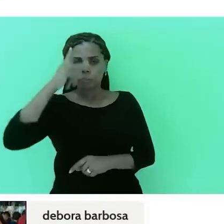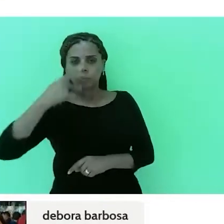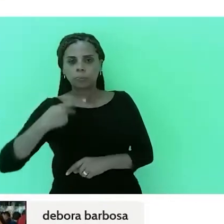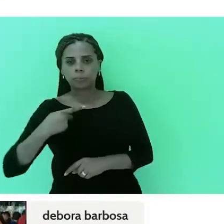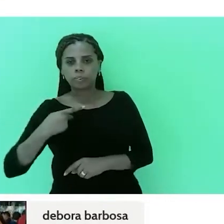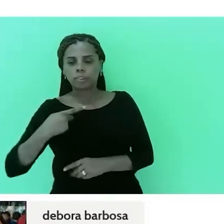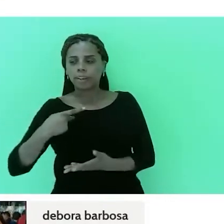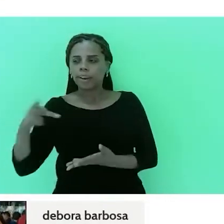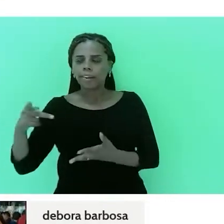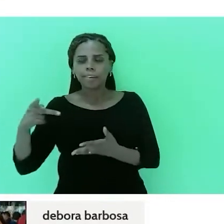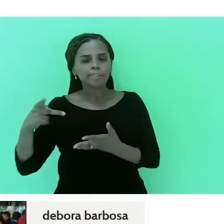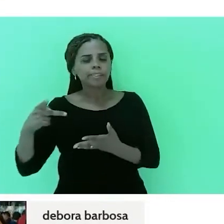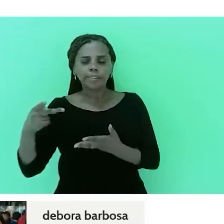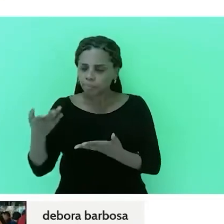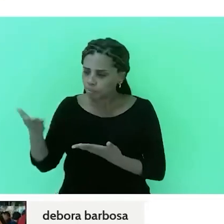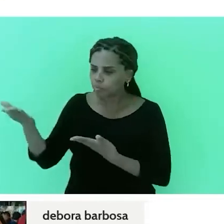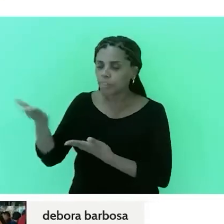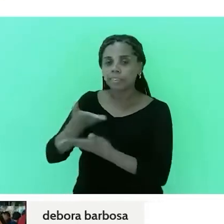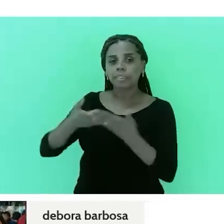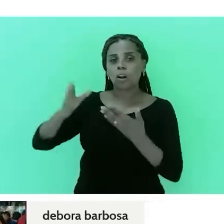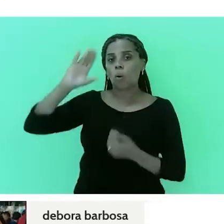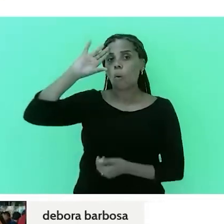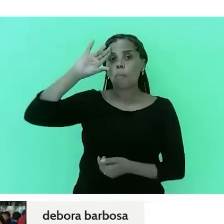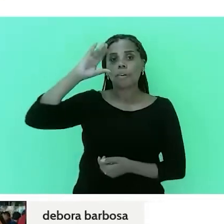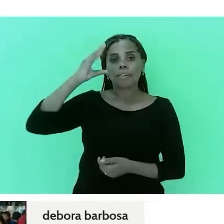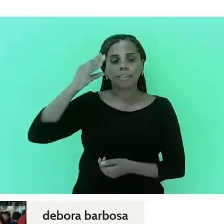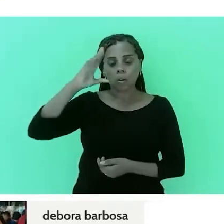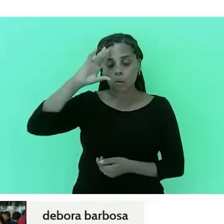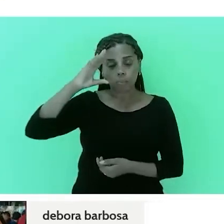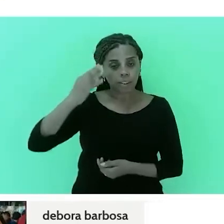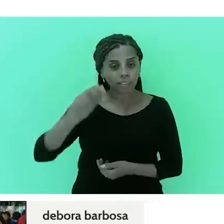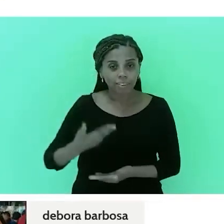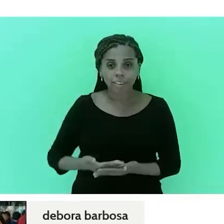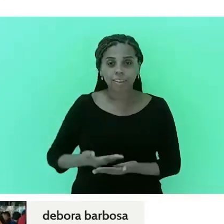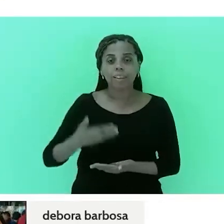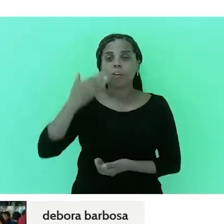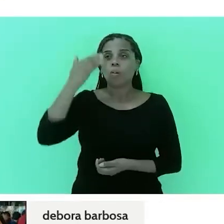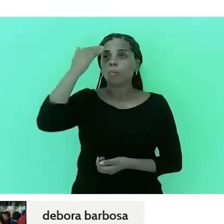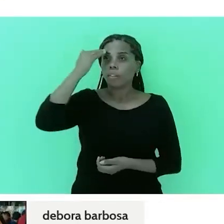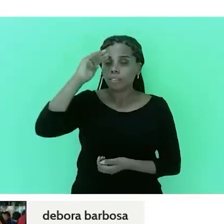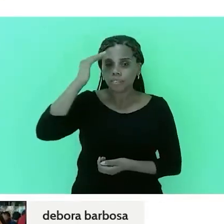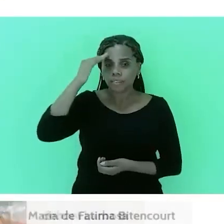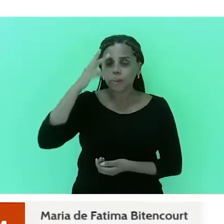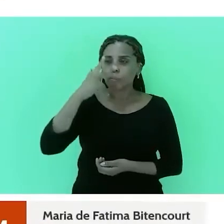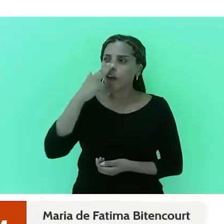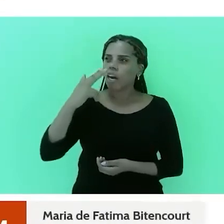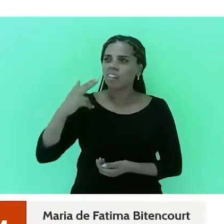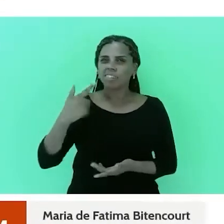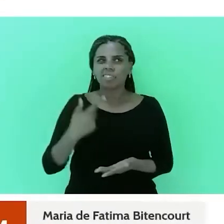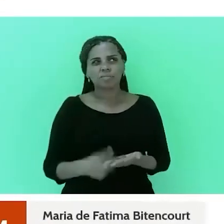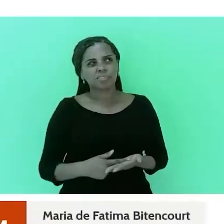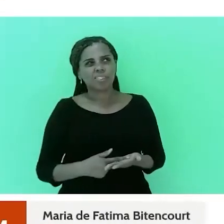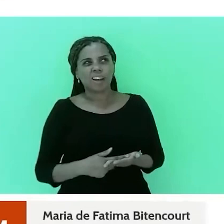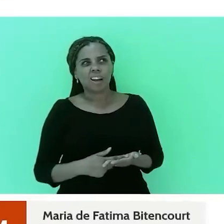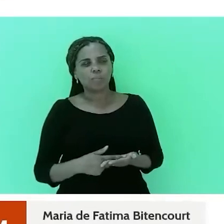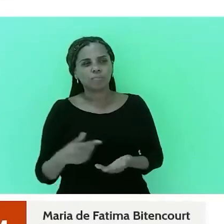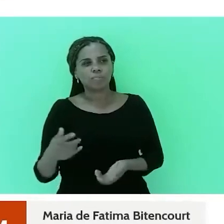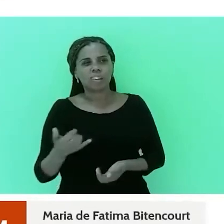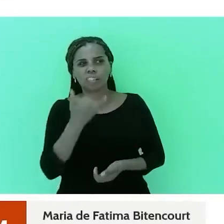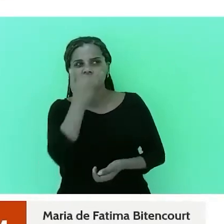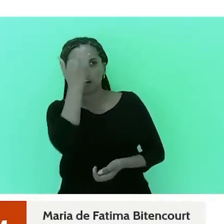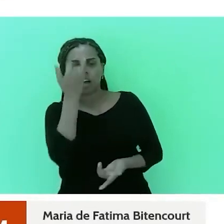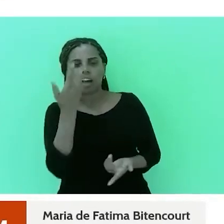você compreender os fundamentos da realidade. E você aceita a realidade como se fosse um azar, uma